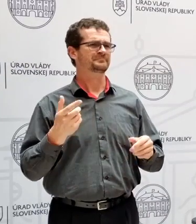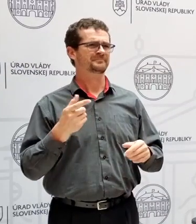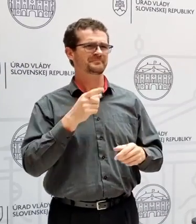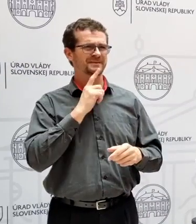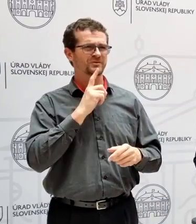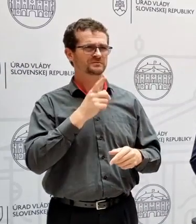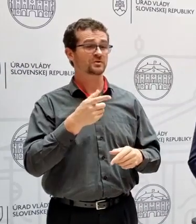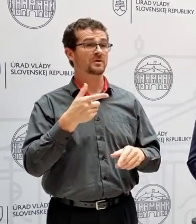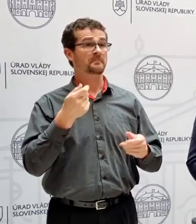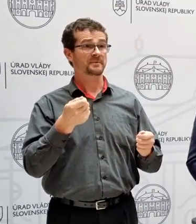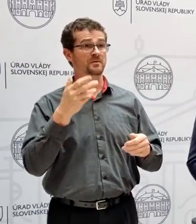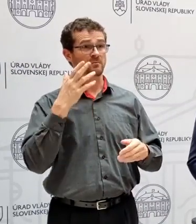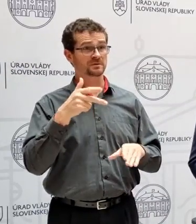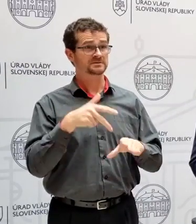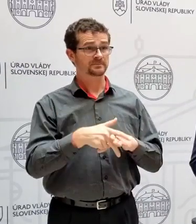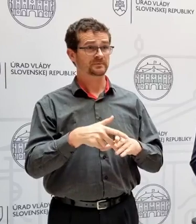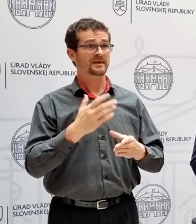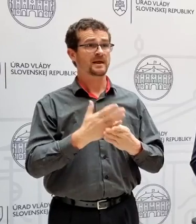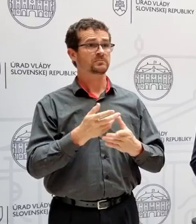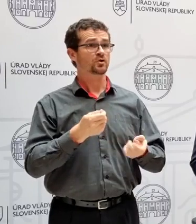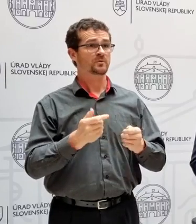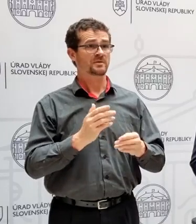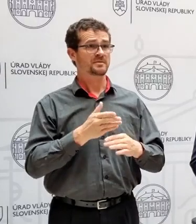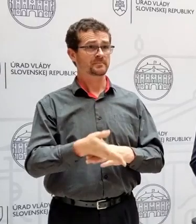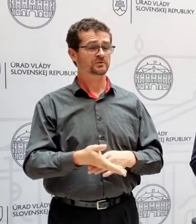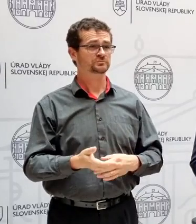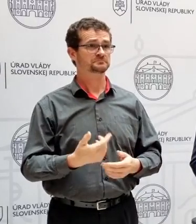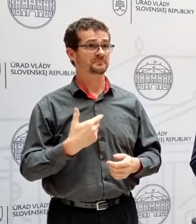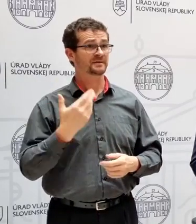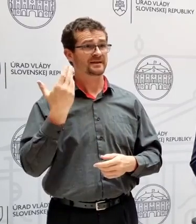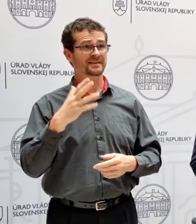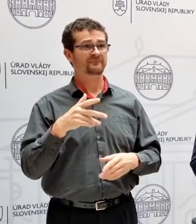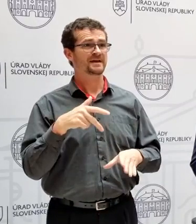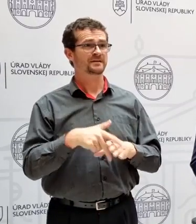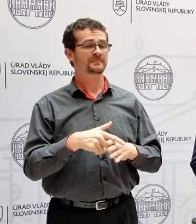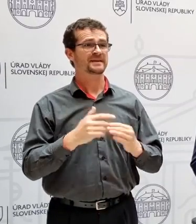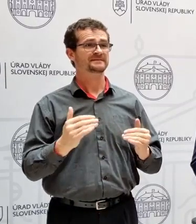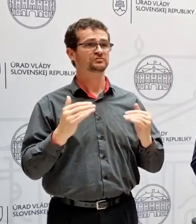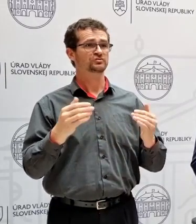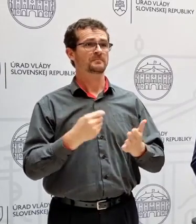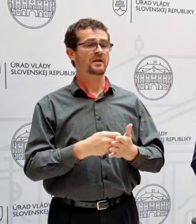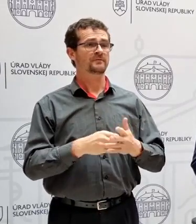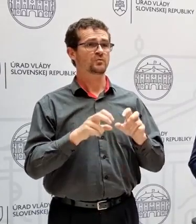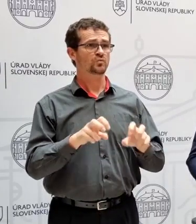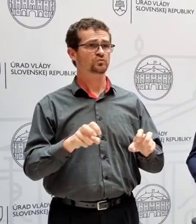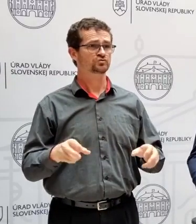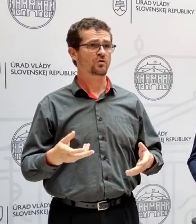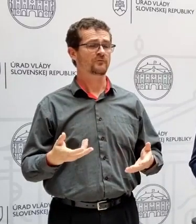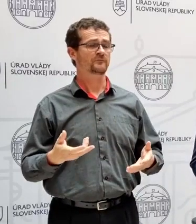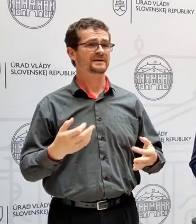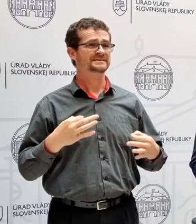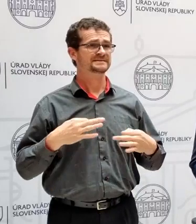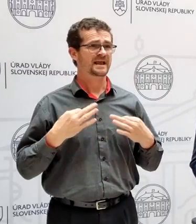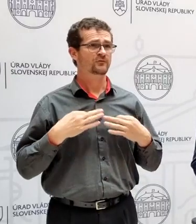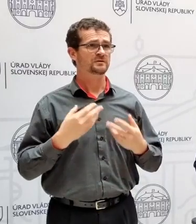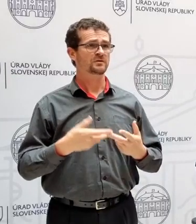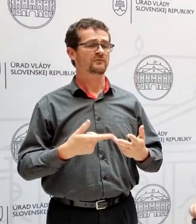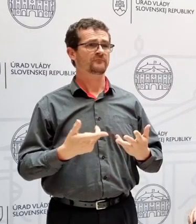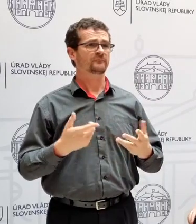tie peniaze budú zabezpečené, ak by aj rozpočet neprešiel, alebo ako to bude? Neviete zabezpečiť peniaze na zvyšovanie platov učiteľov,